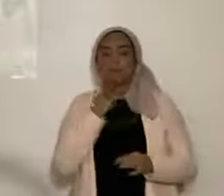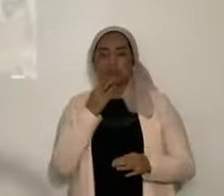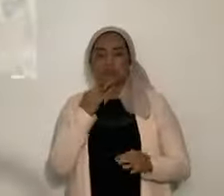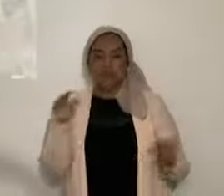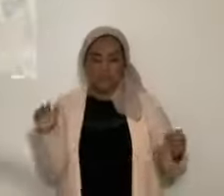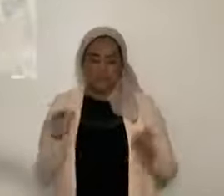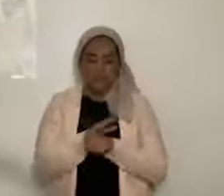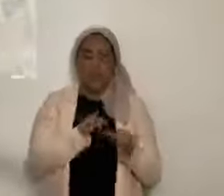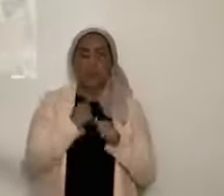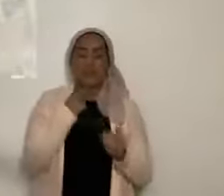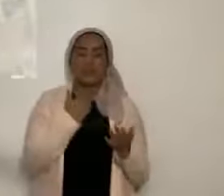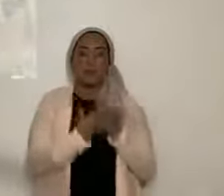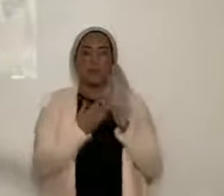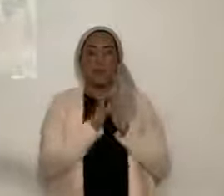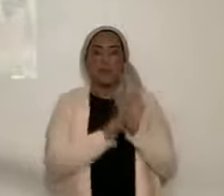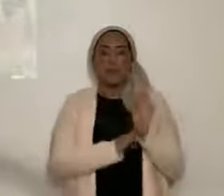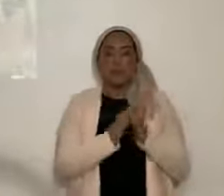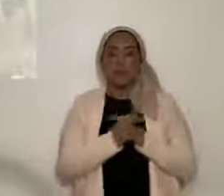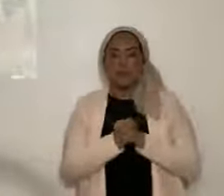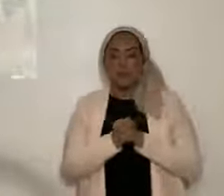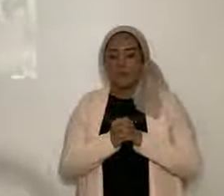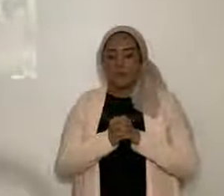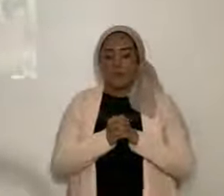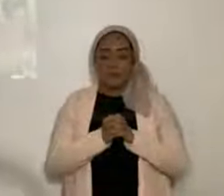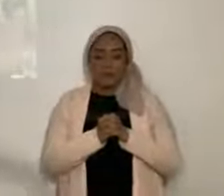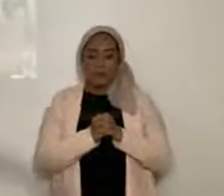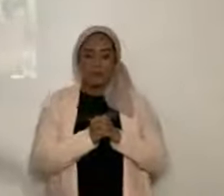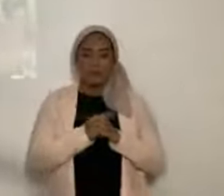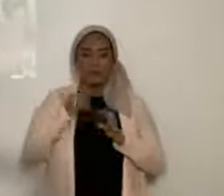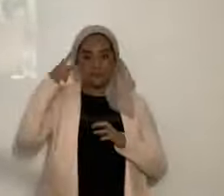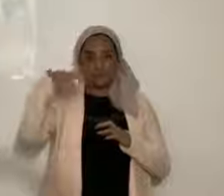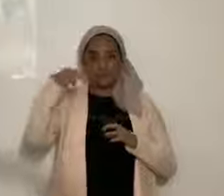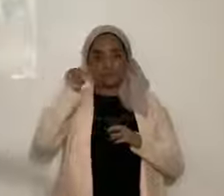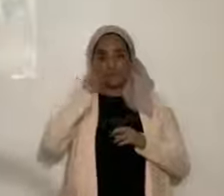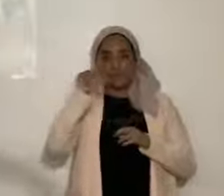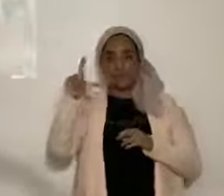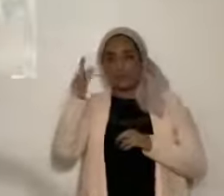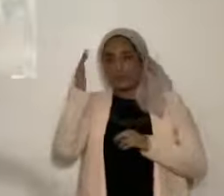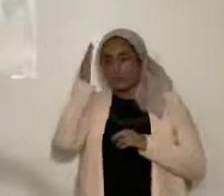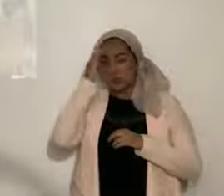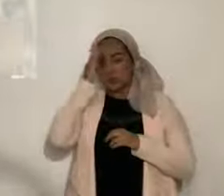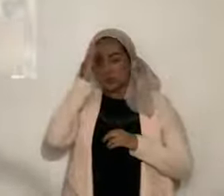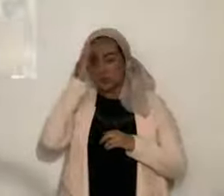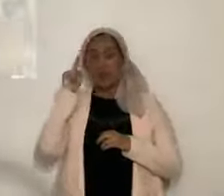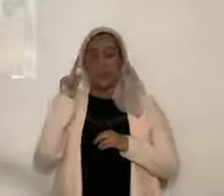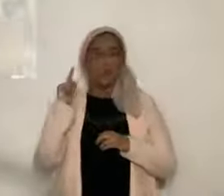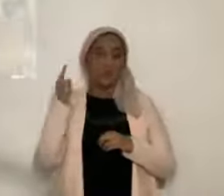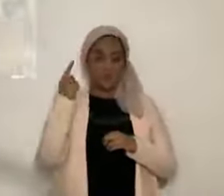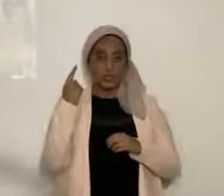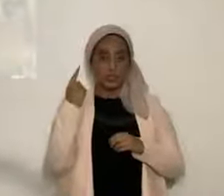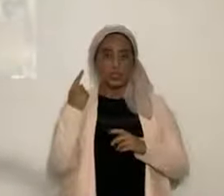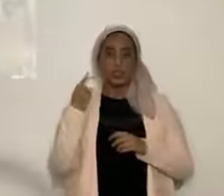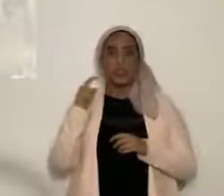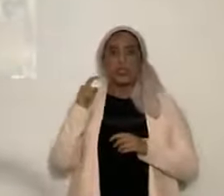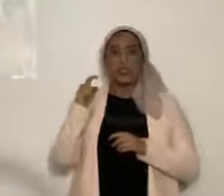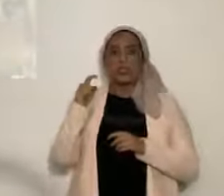¿sí? Como lo marca la Tanaj. Él sabía, Pablo, primero